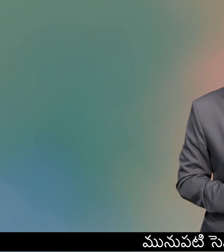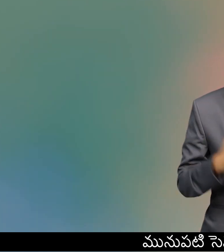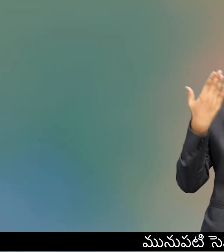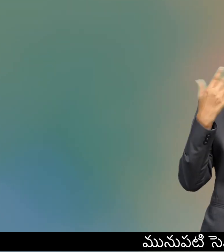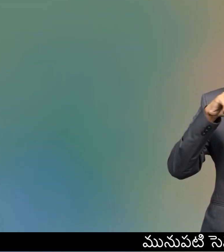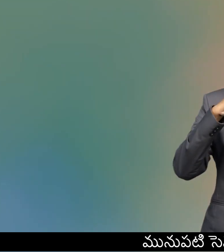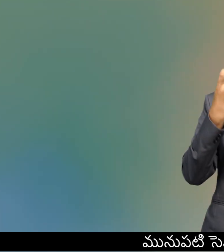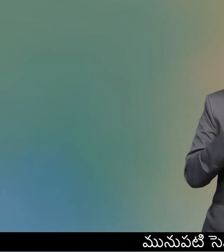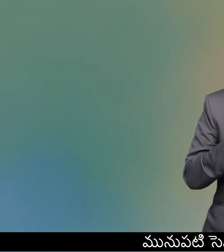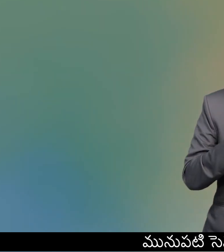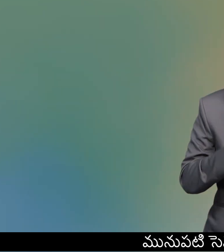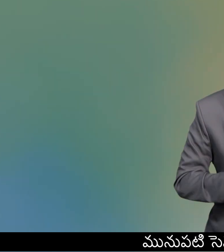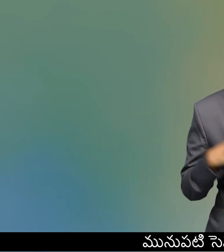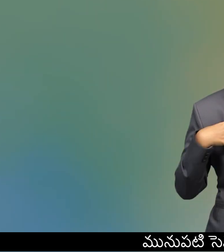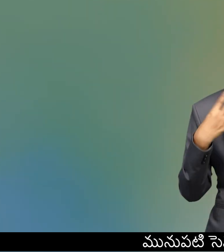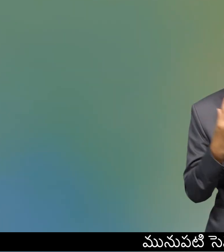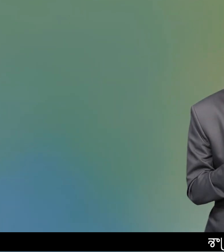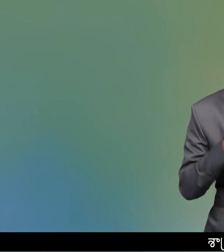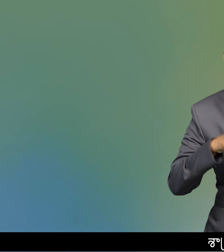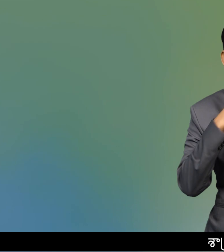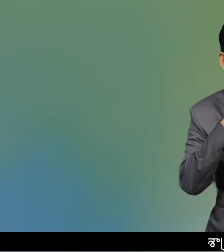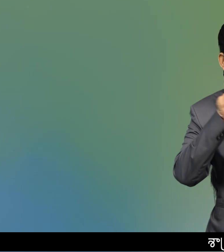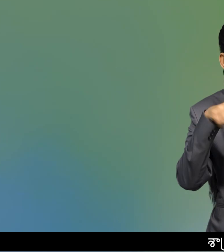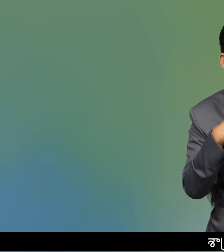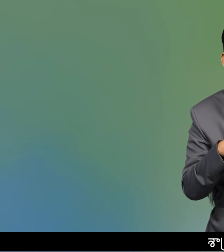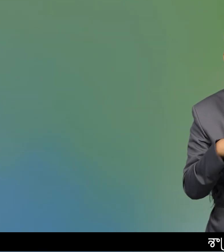మునుపటి సెషన్లో పారిశ్రామిక విప్లవం, శాస్త్రీయ విప్లవం,